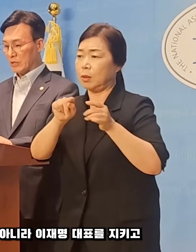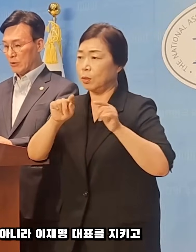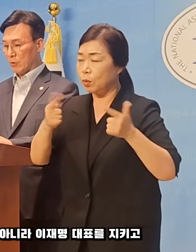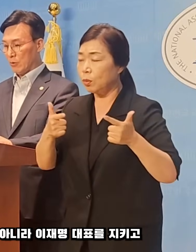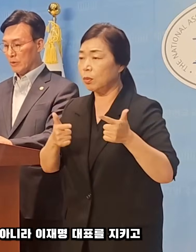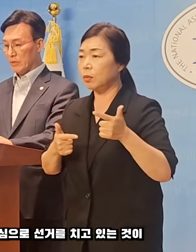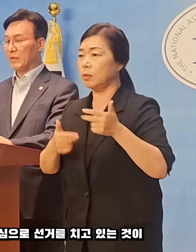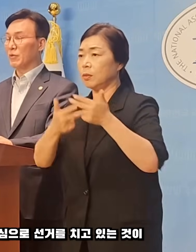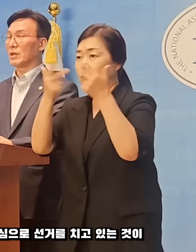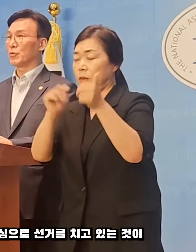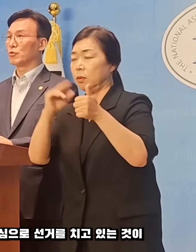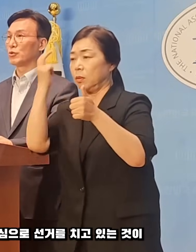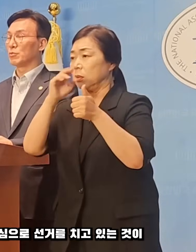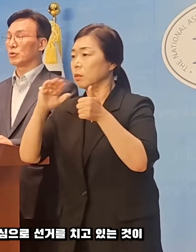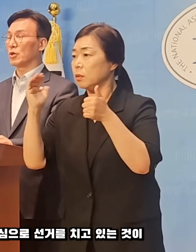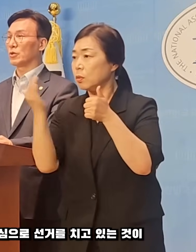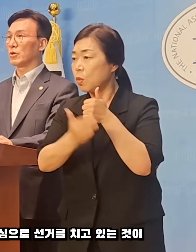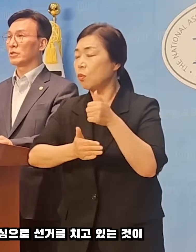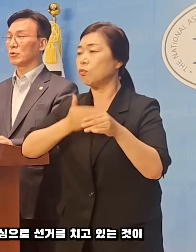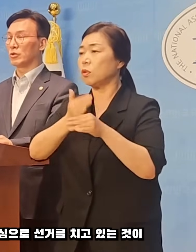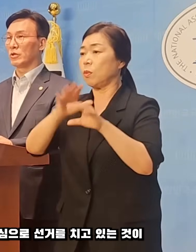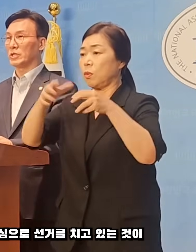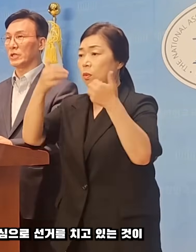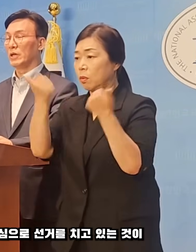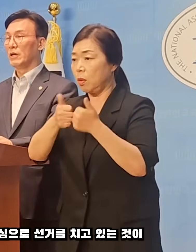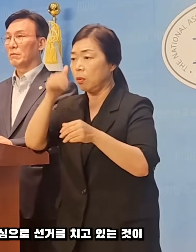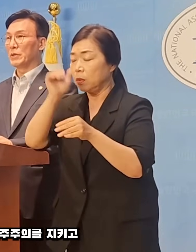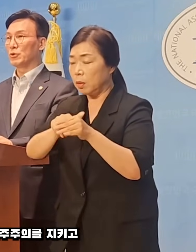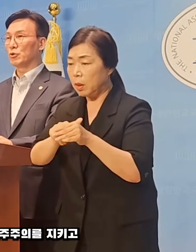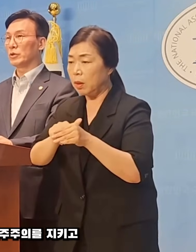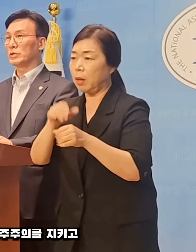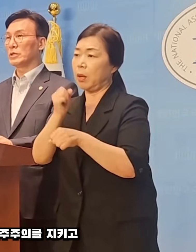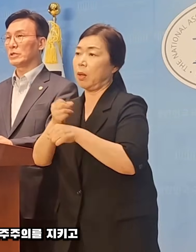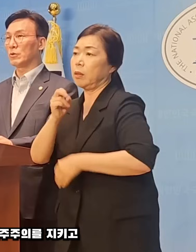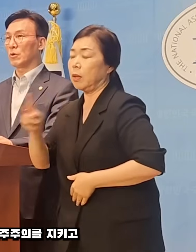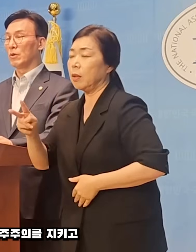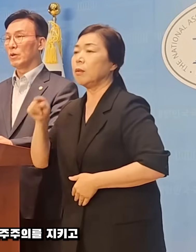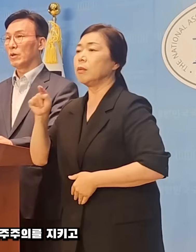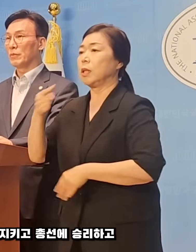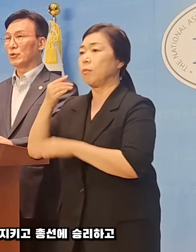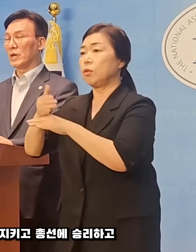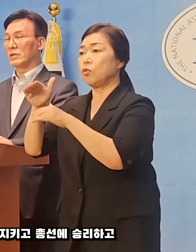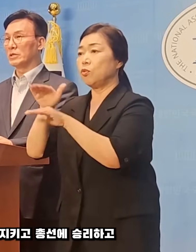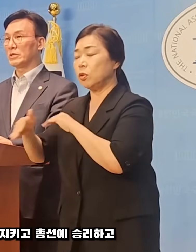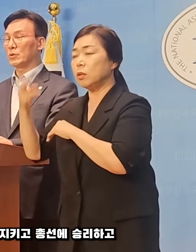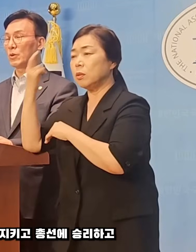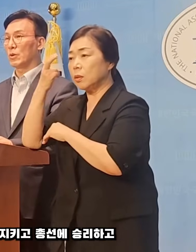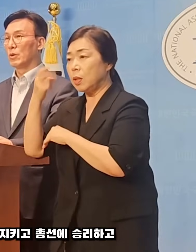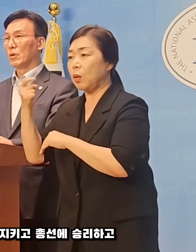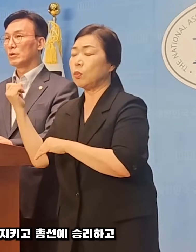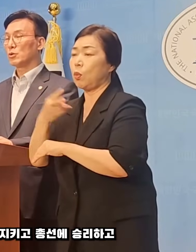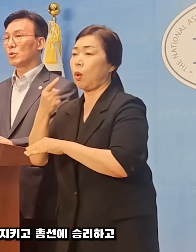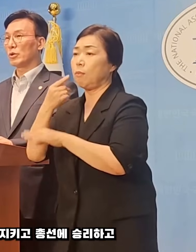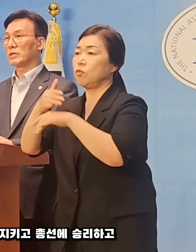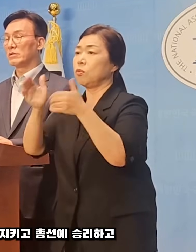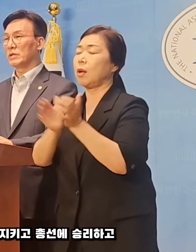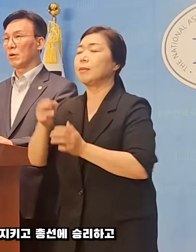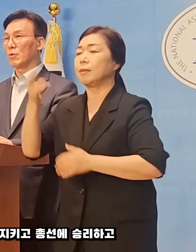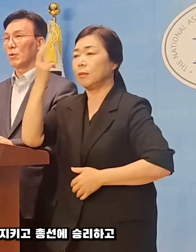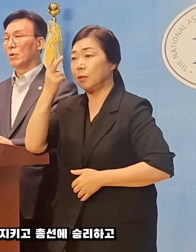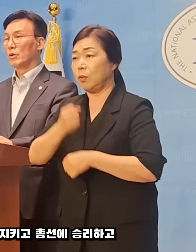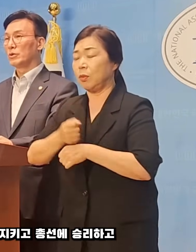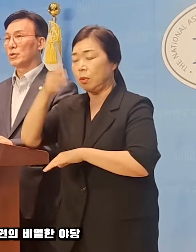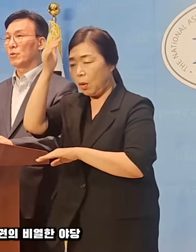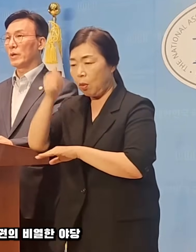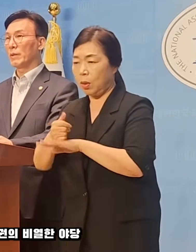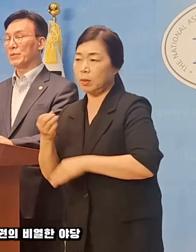대표를 지키고 이재명 대표 중심으로 선거를 치르는 것이 민주주의를 지키고 민주당을 지키고 총선에